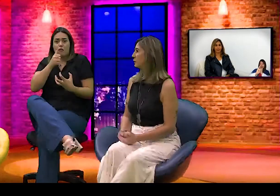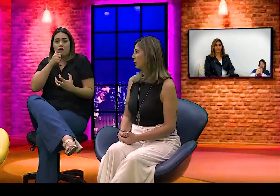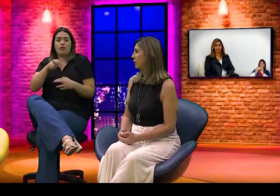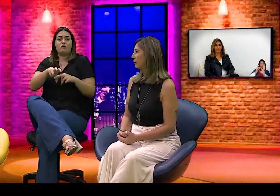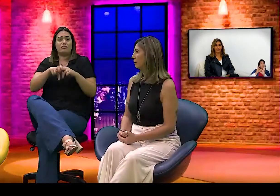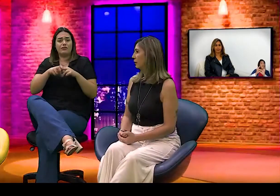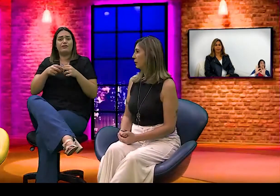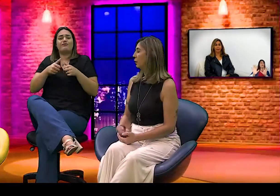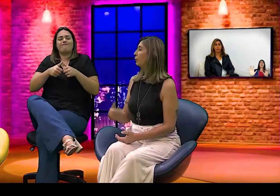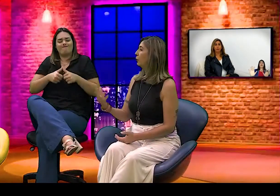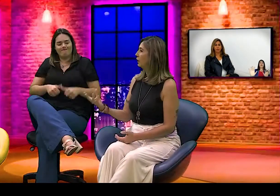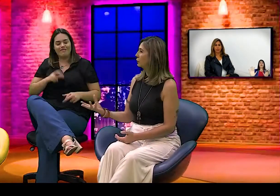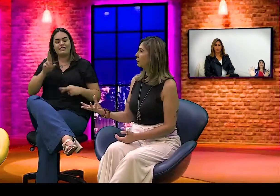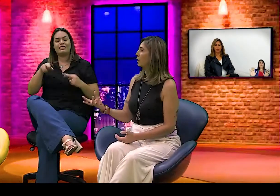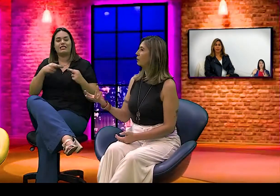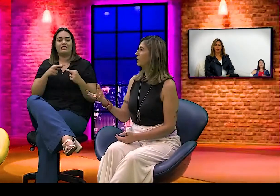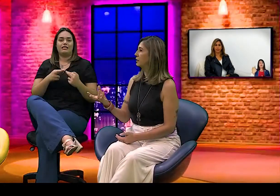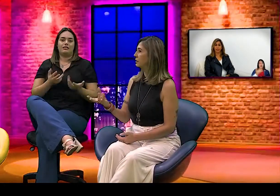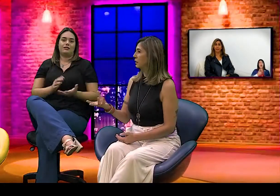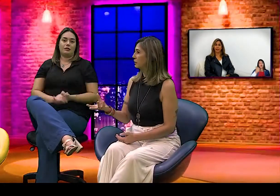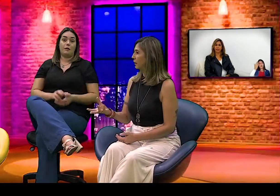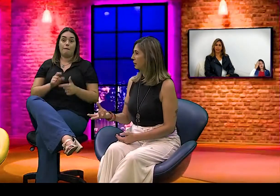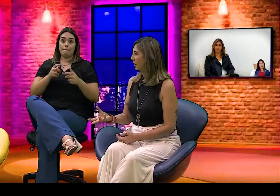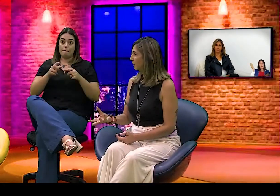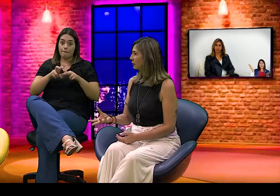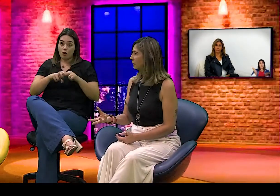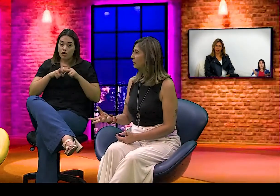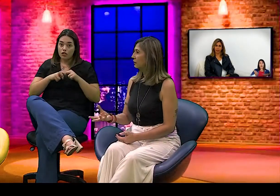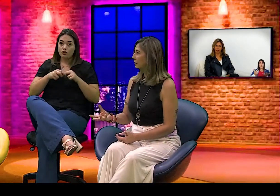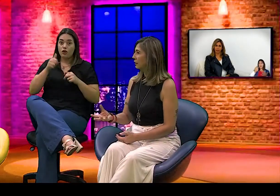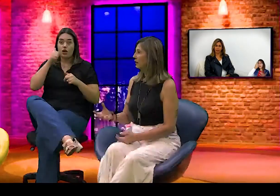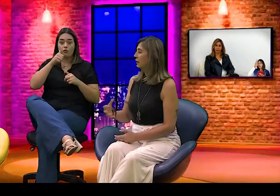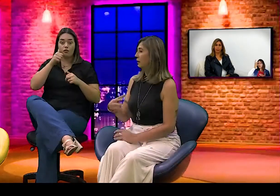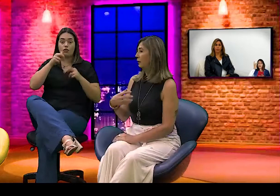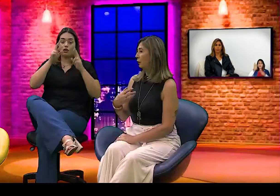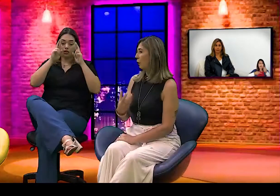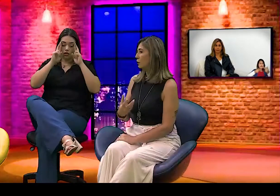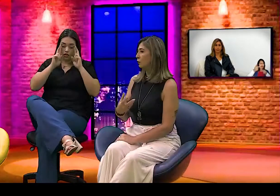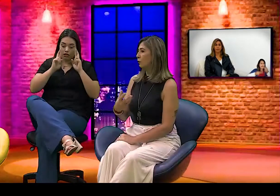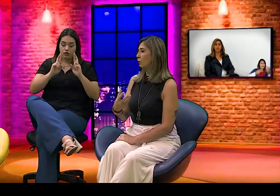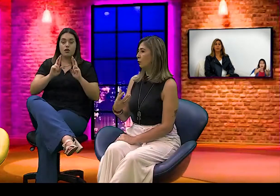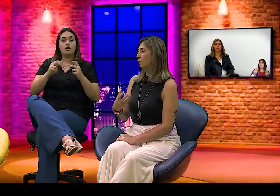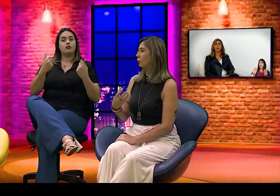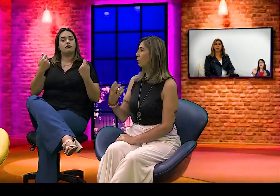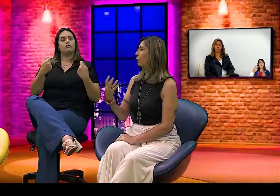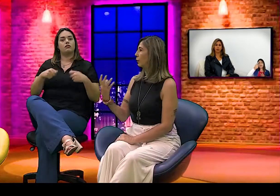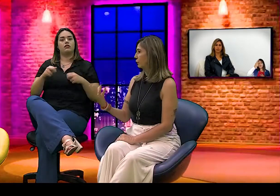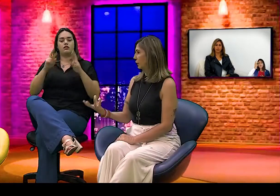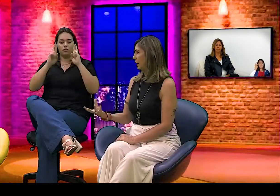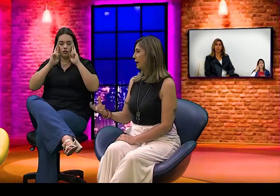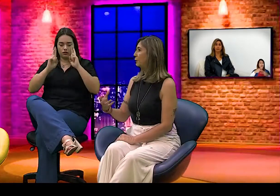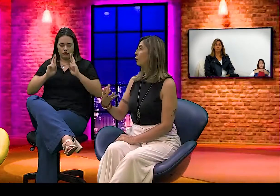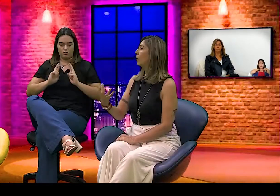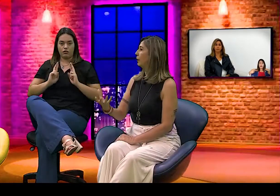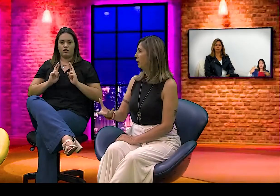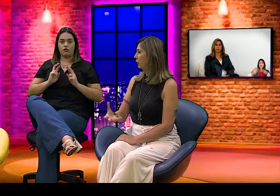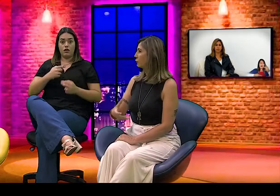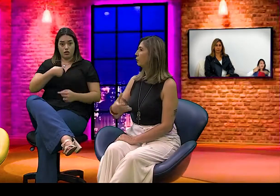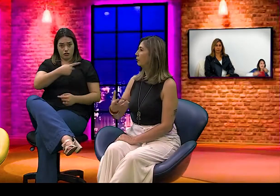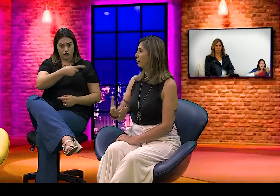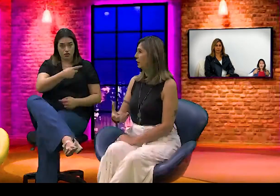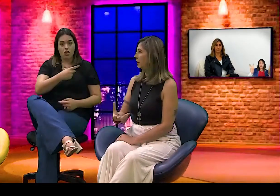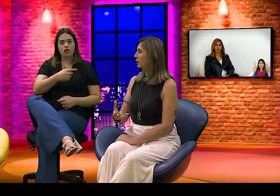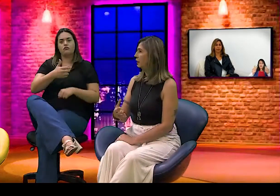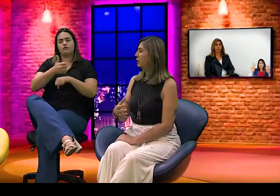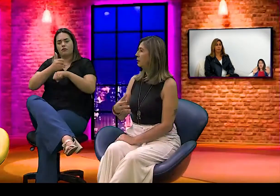nesse relacionamento. Por isso que ela precisa ser respeitada, né? E nós, como profissionais, ou como amigos,